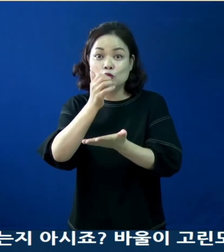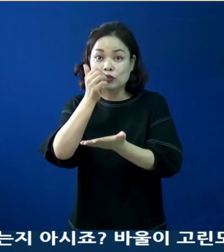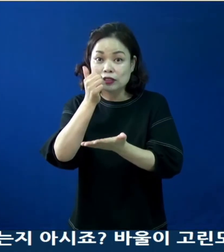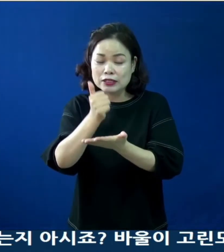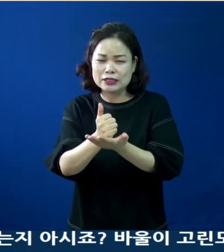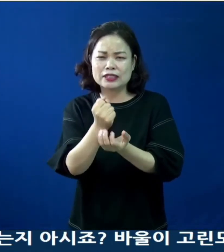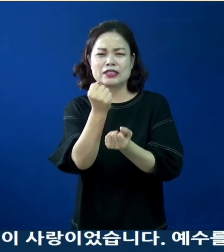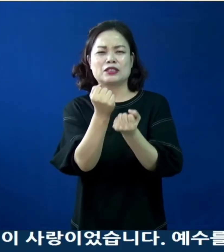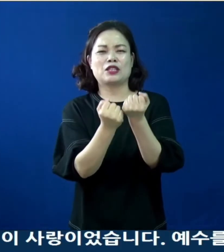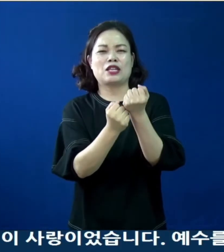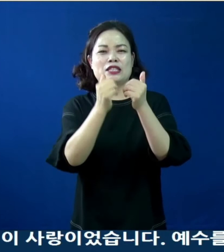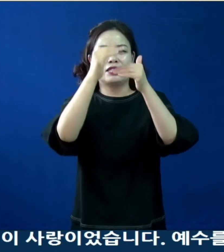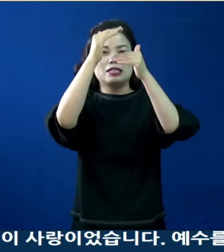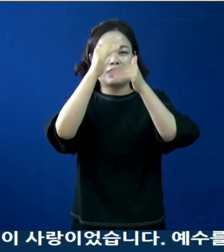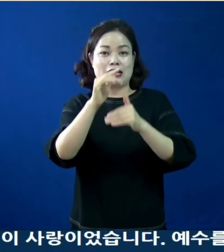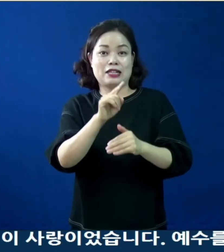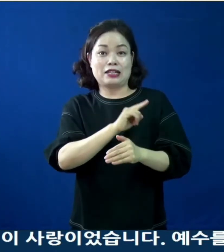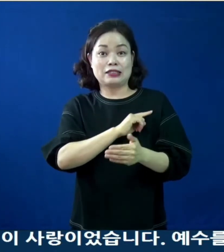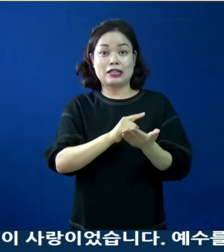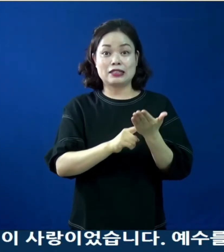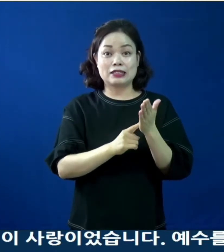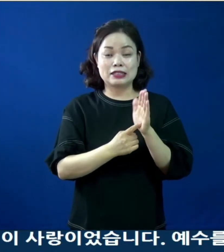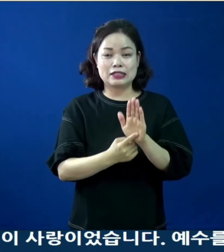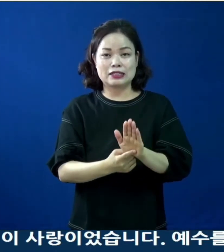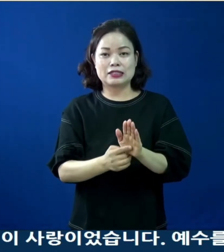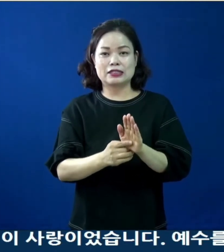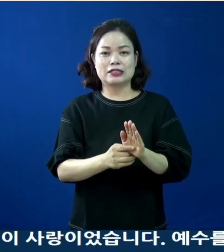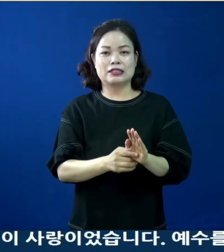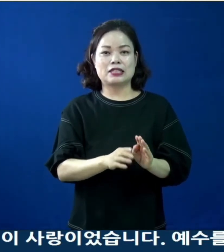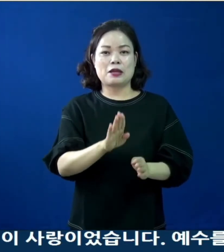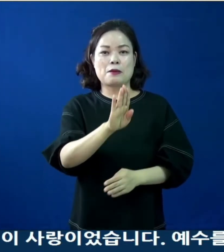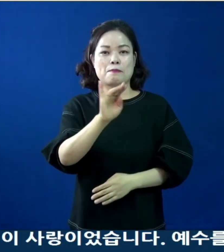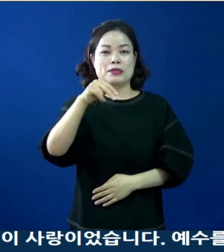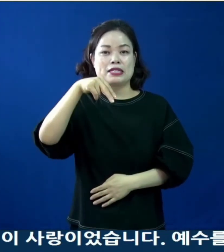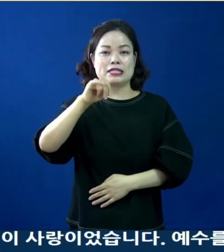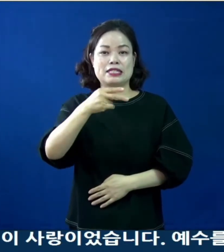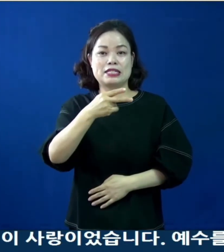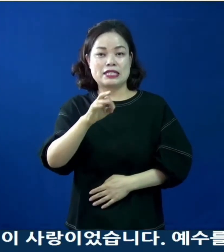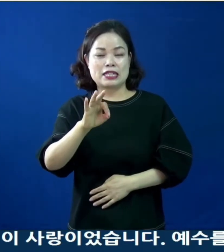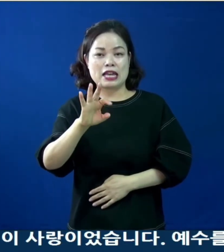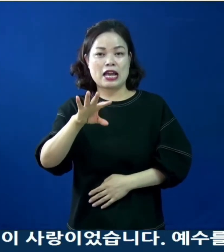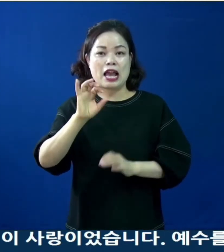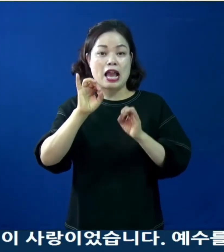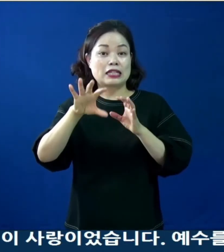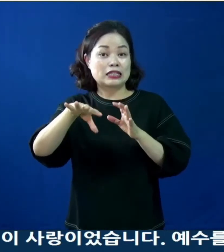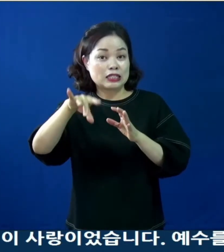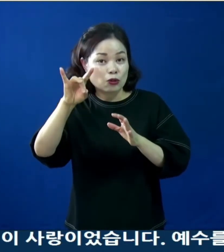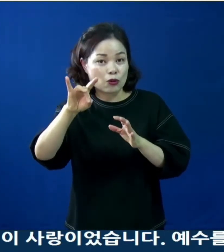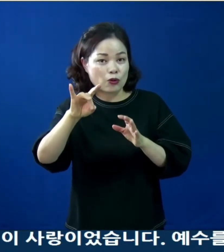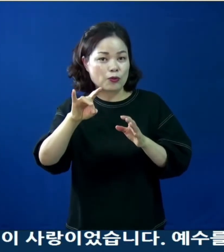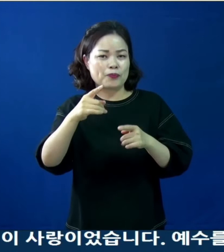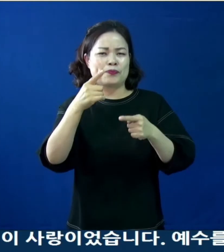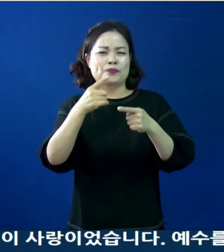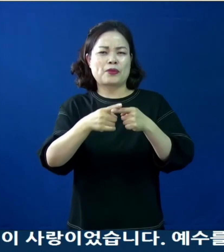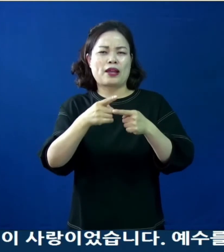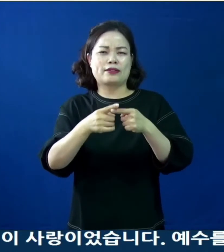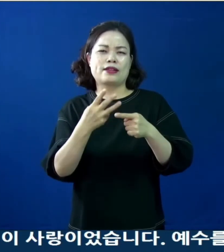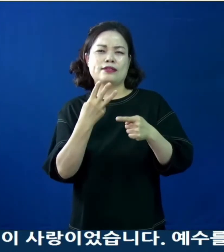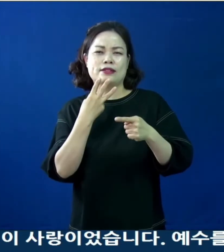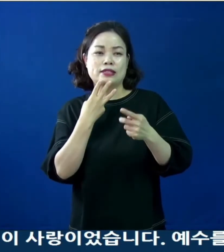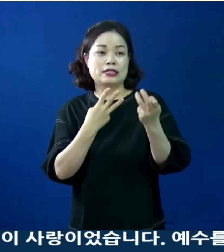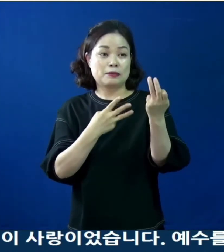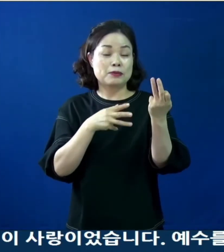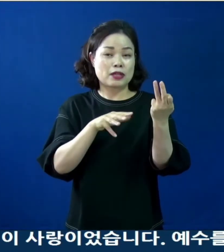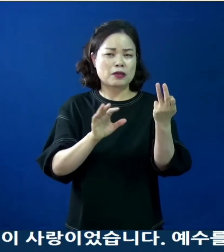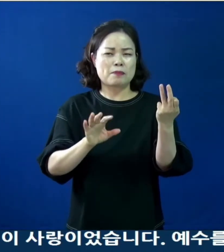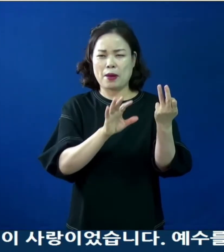이 설명하는 이 내용이 가장 잘 나오는 것은 비스디아 안디옥 사도행전 13장에 있고요. 아덴에서도 그런 게 있어요. 그러니까 그 뭐